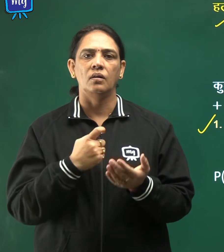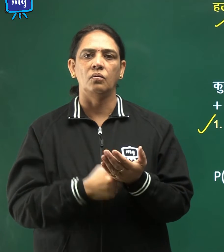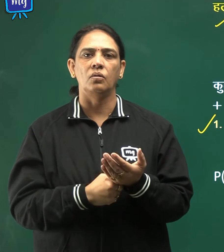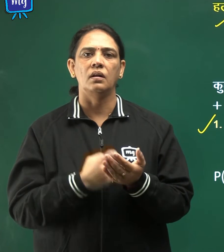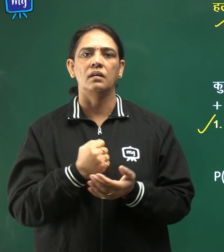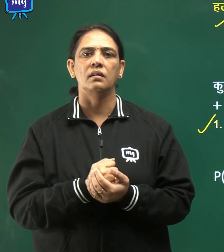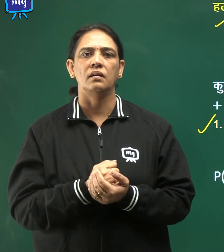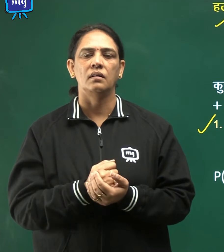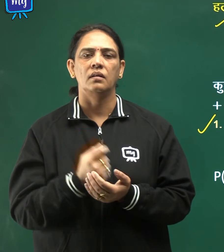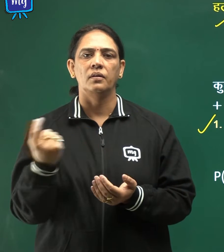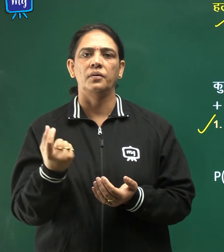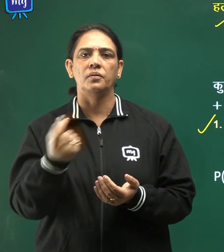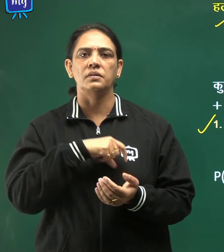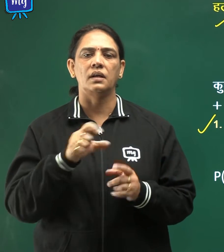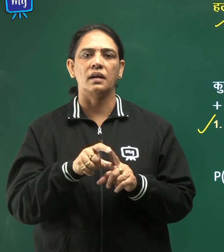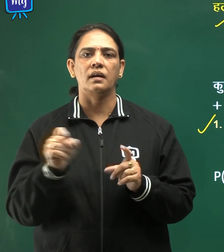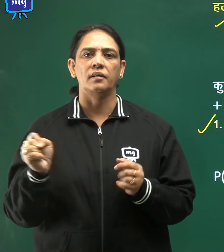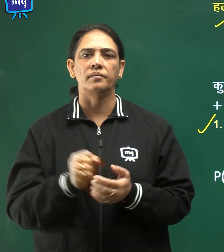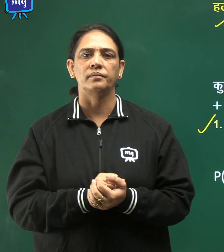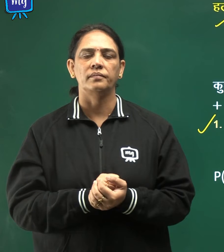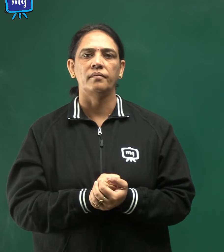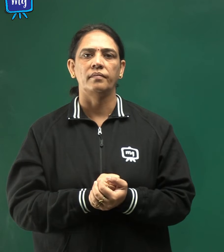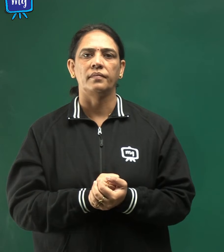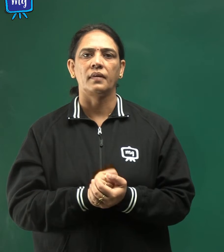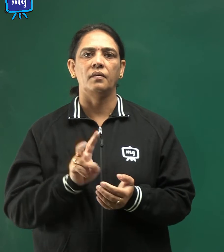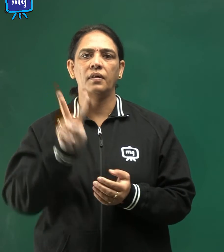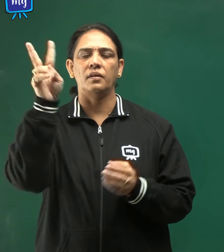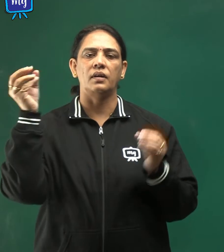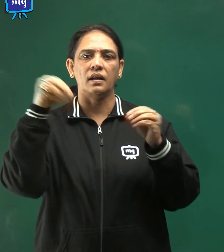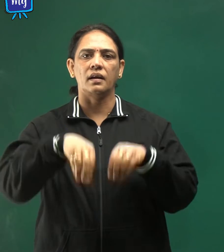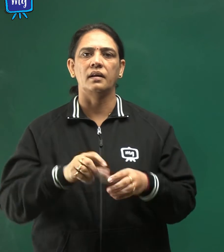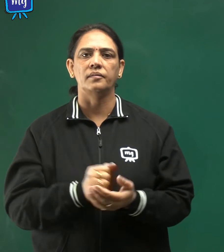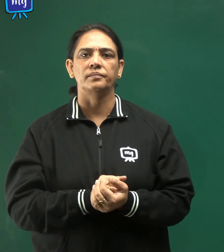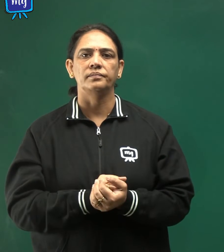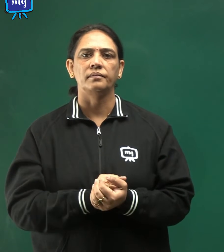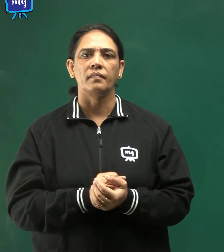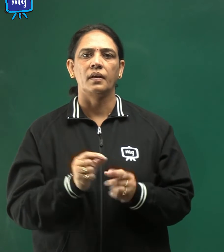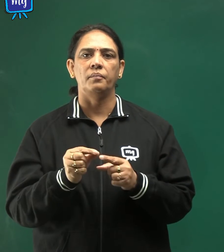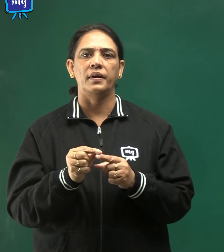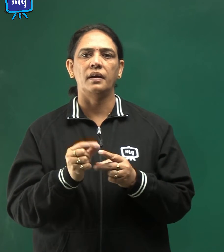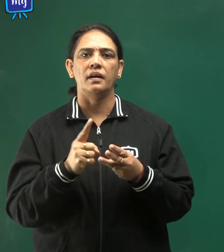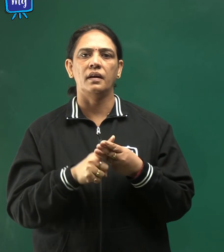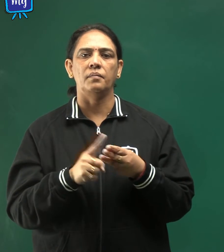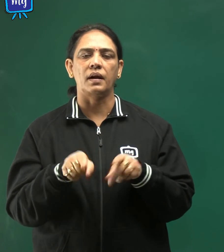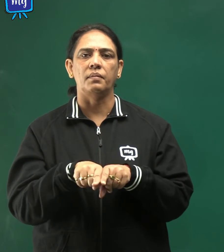फॉर्मूला प्रयोग करेंगे और मान रखेंगे पीई बराबर